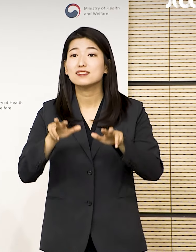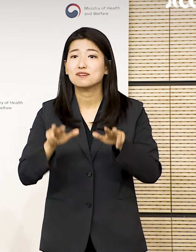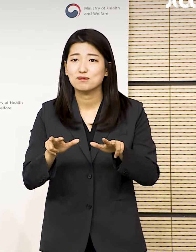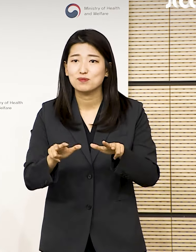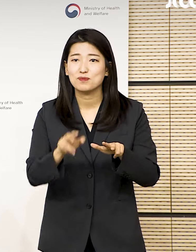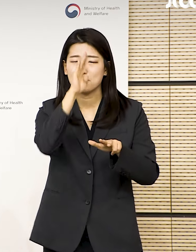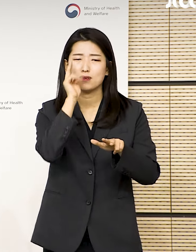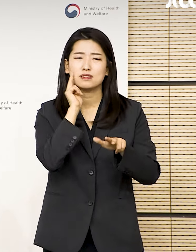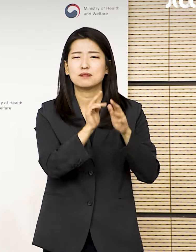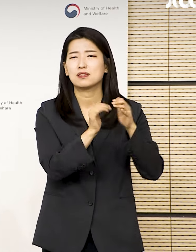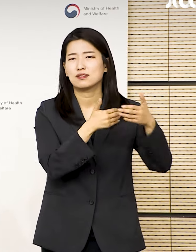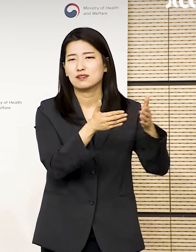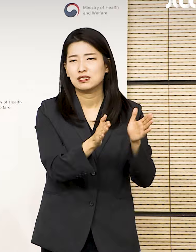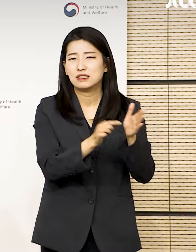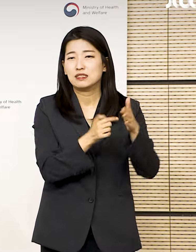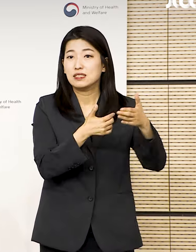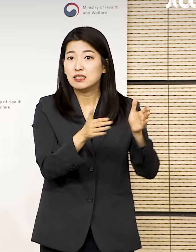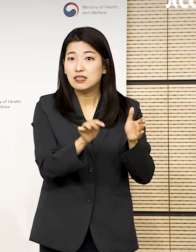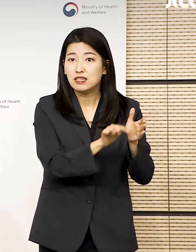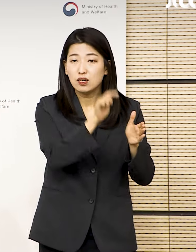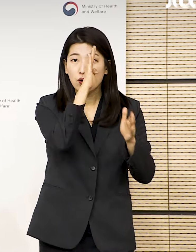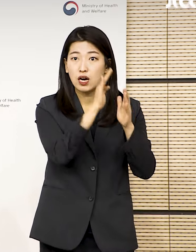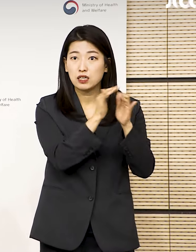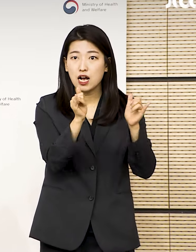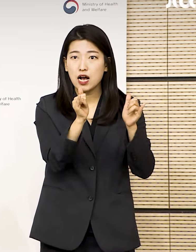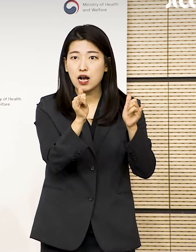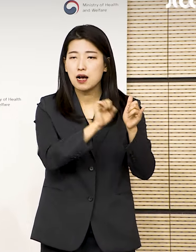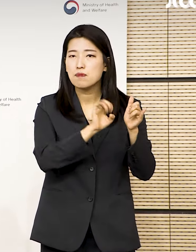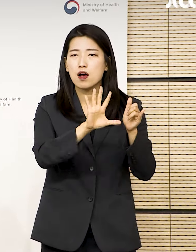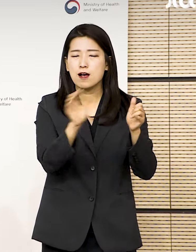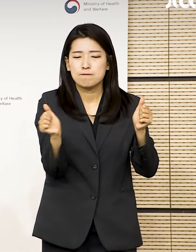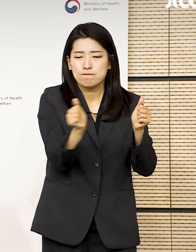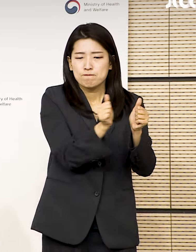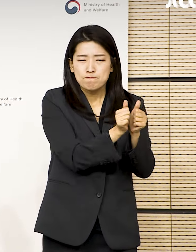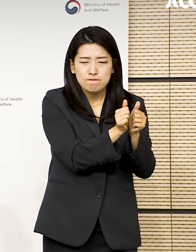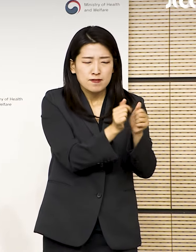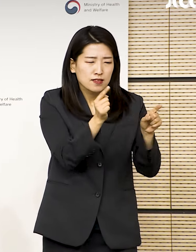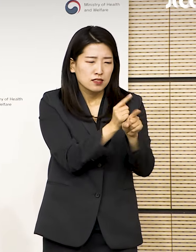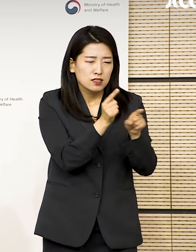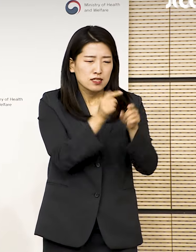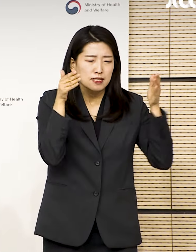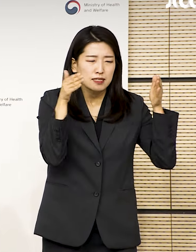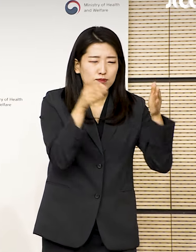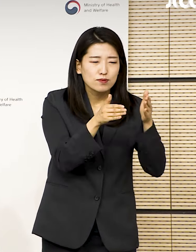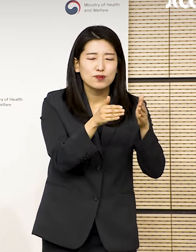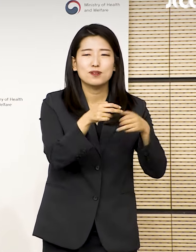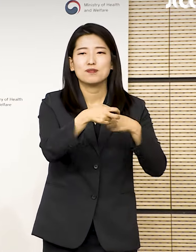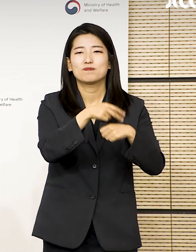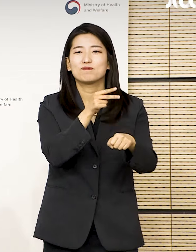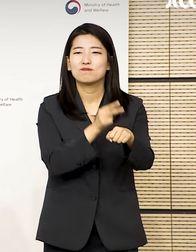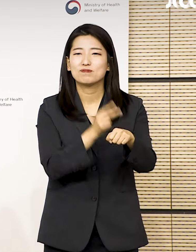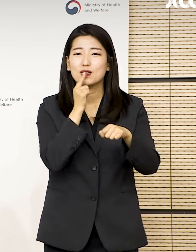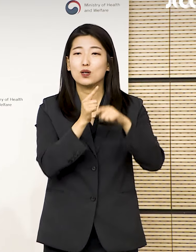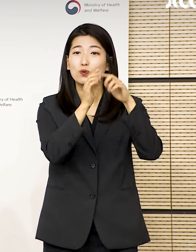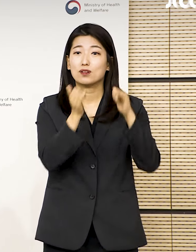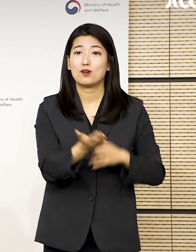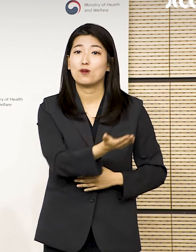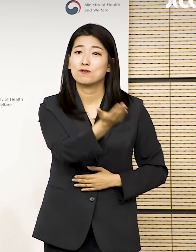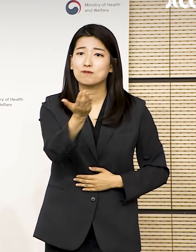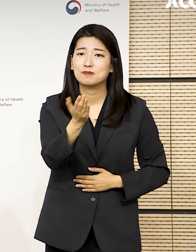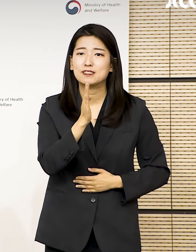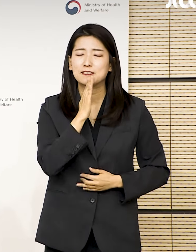중환자실과 응급실 등에서 환자의 곁을 지키고 계신 현장의 의사 간호사 등 의료진 여러분께